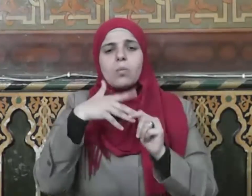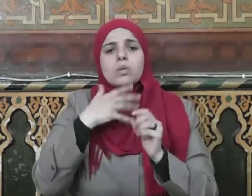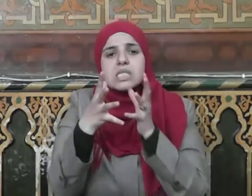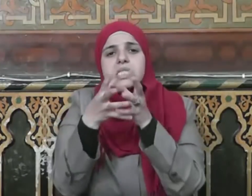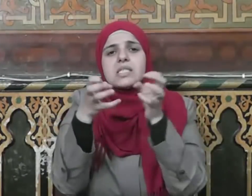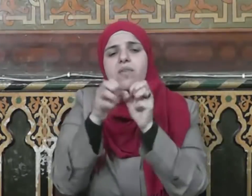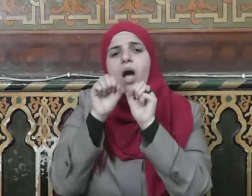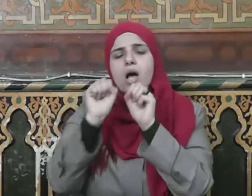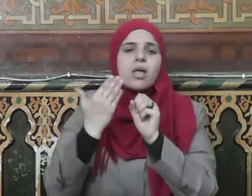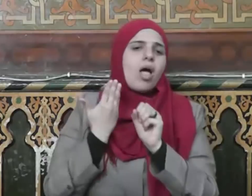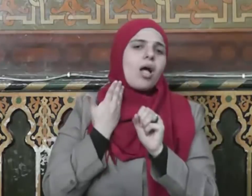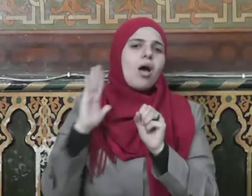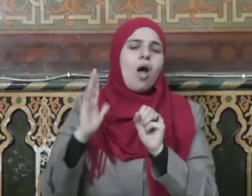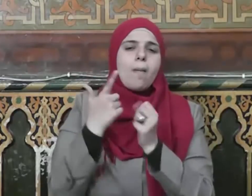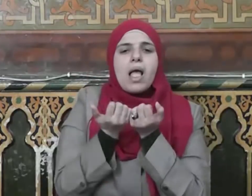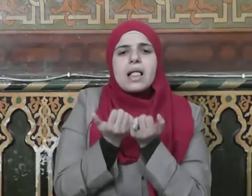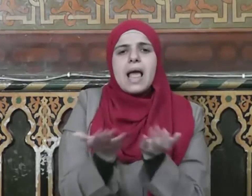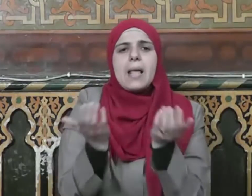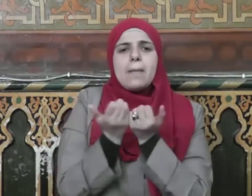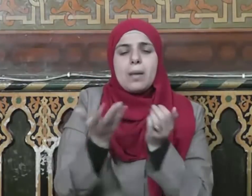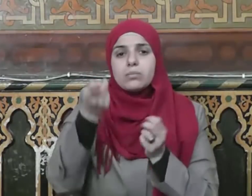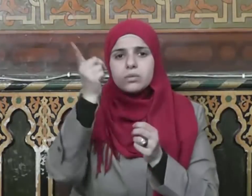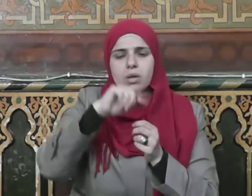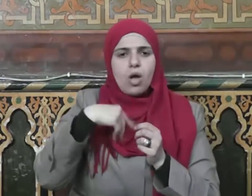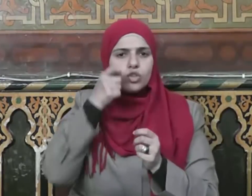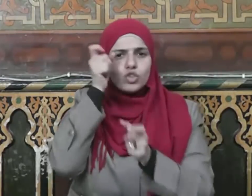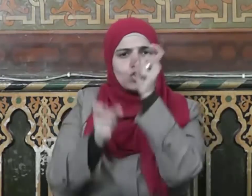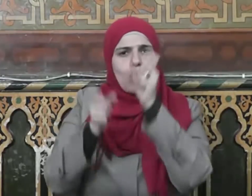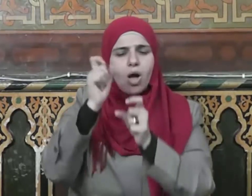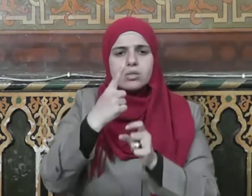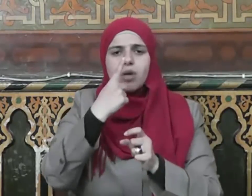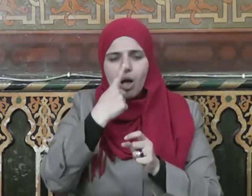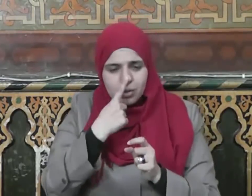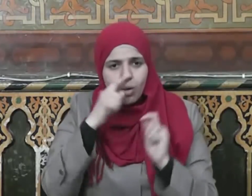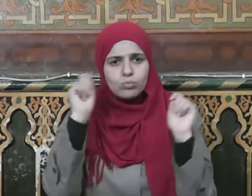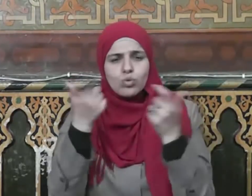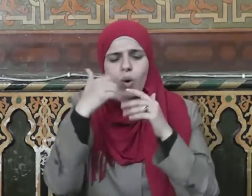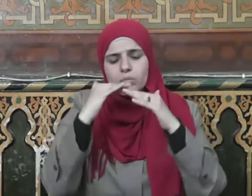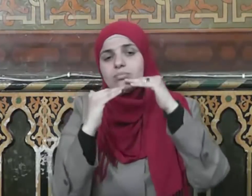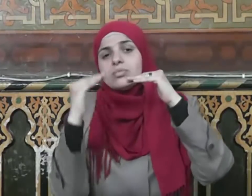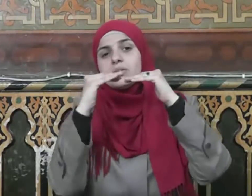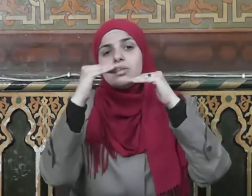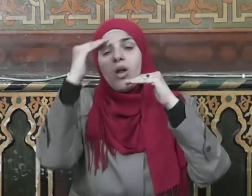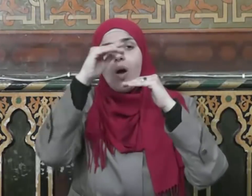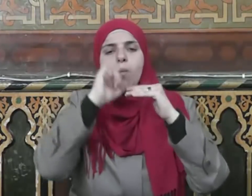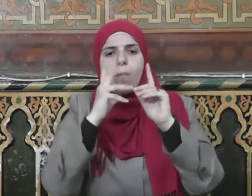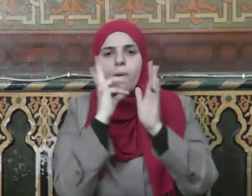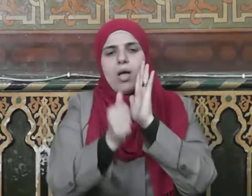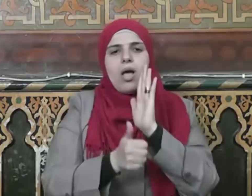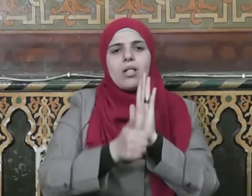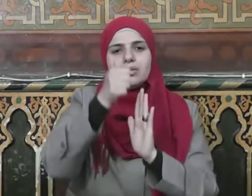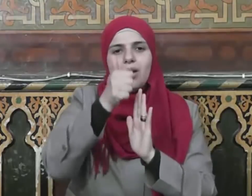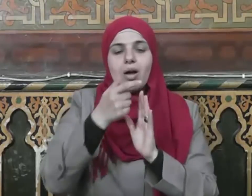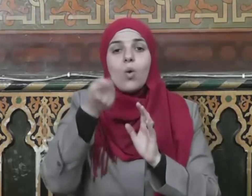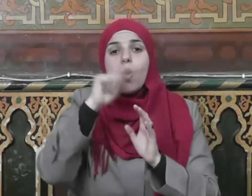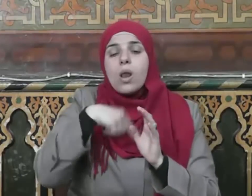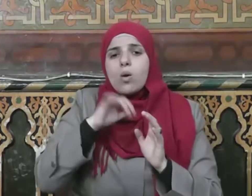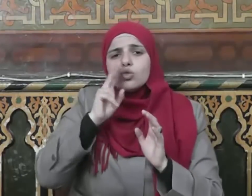الكرماء وشيمة النبلاء، وهو أرقى درجات الإيثار وأنفس أنواع